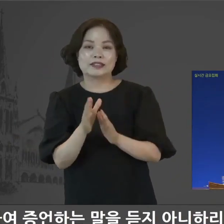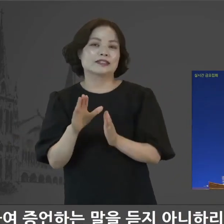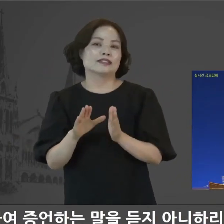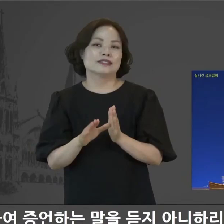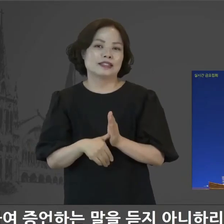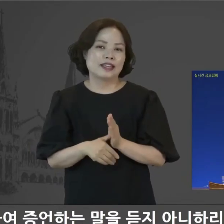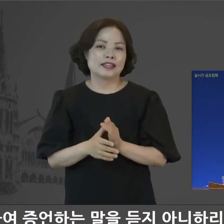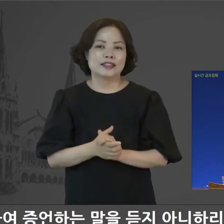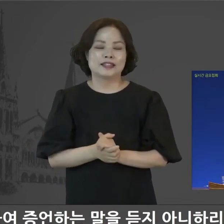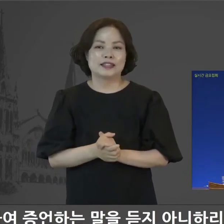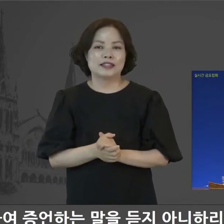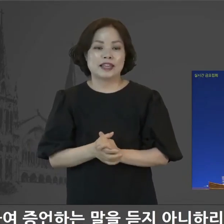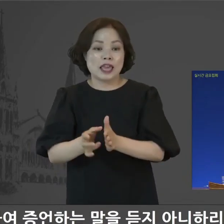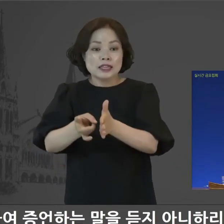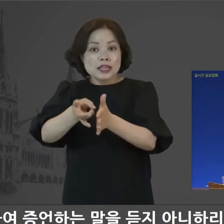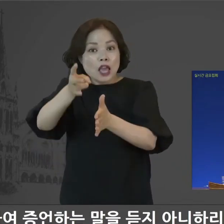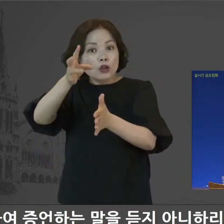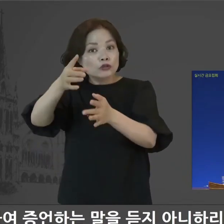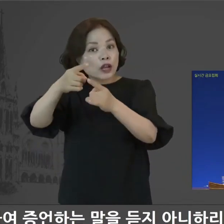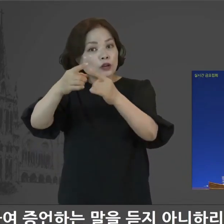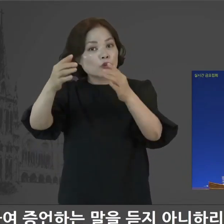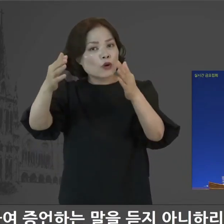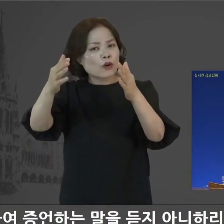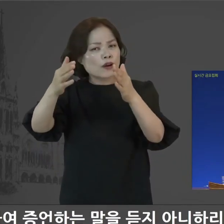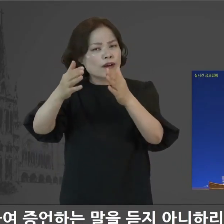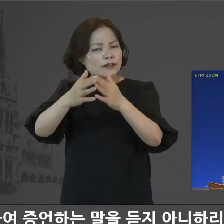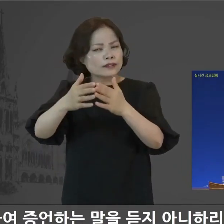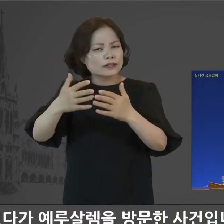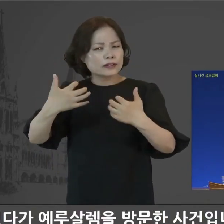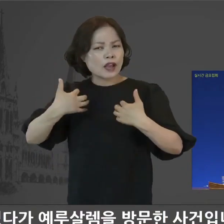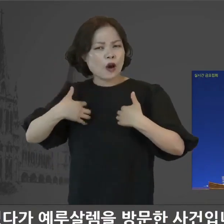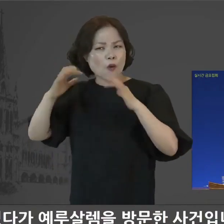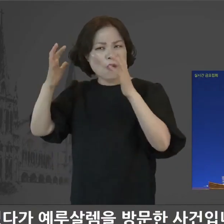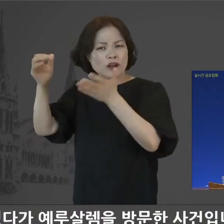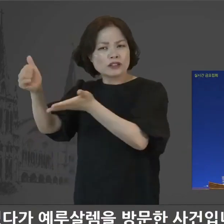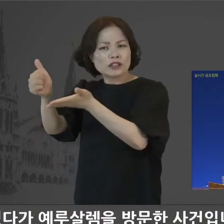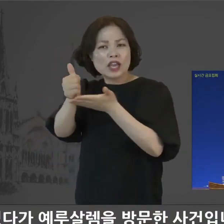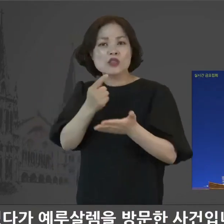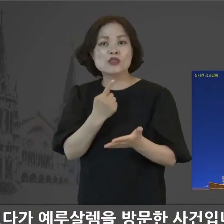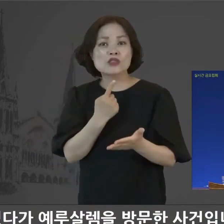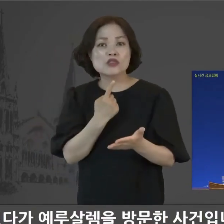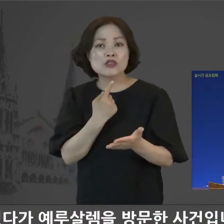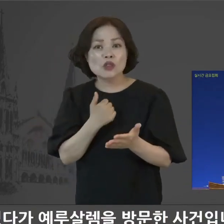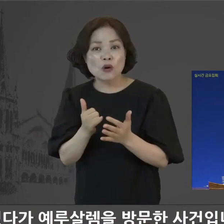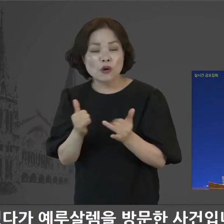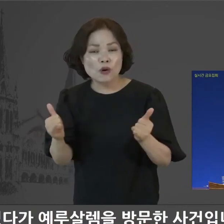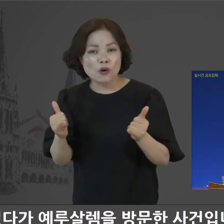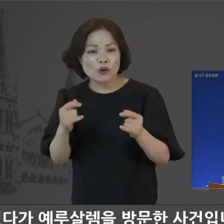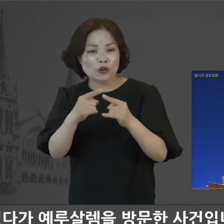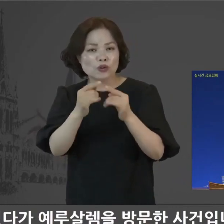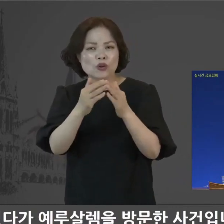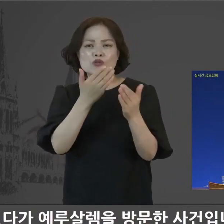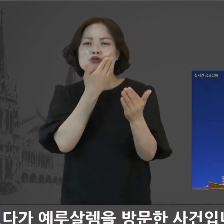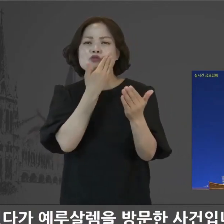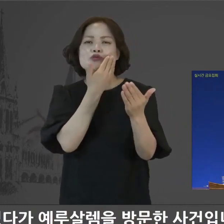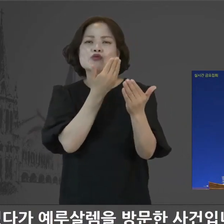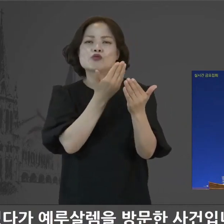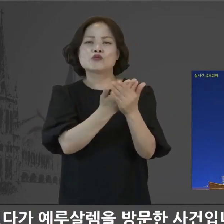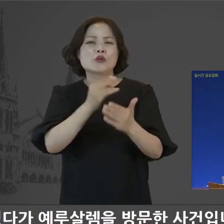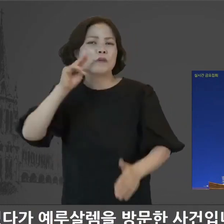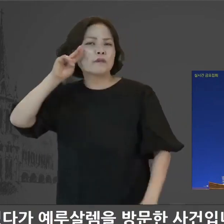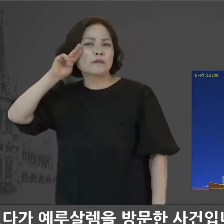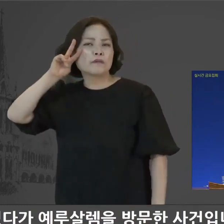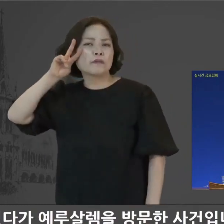이때 예루살렘 교회에서 그를 환영해 주던 예루살렘 교회 중요한